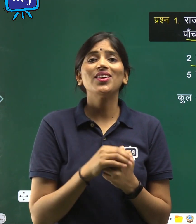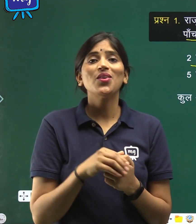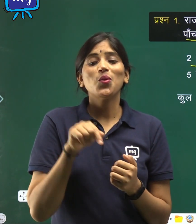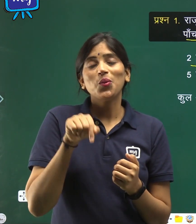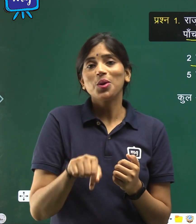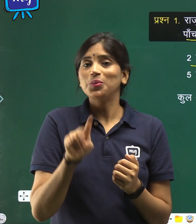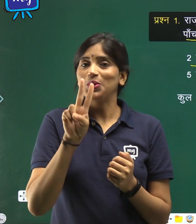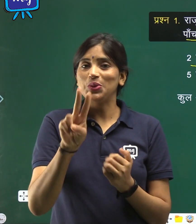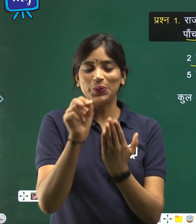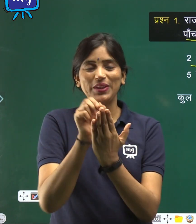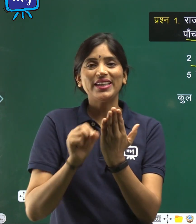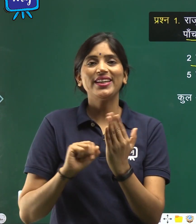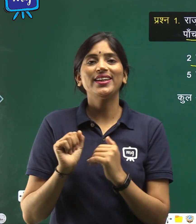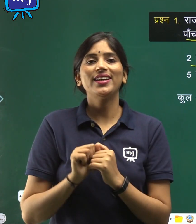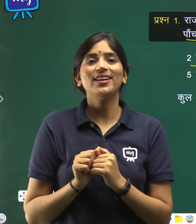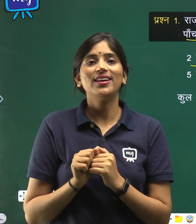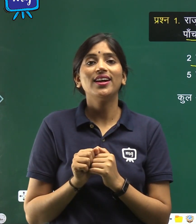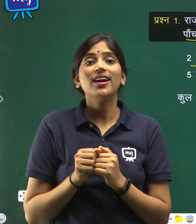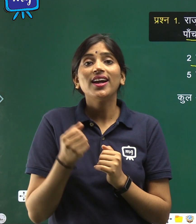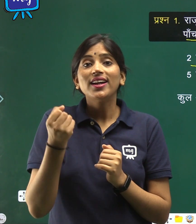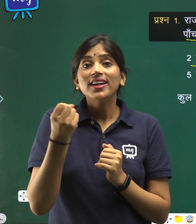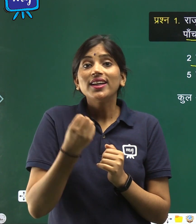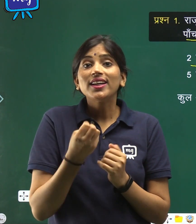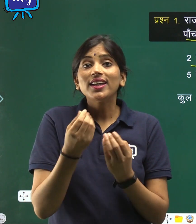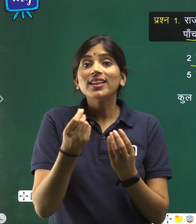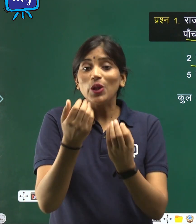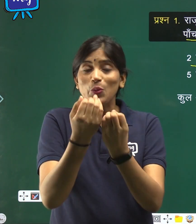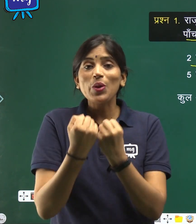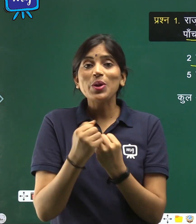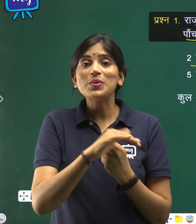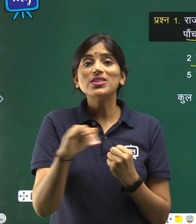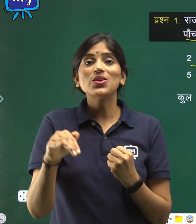तो 2 लिखेंगे। तो कितने रुपए हुए बच्चों?